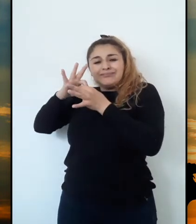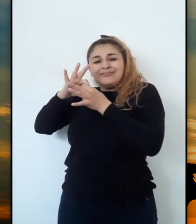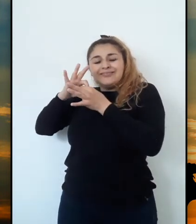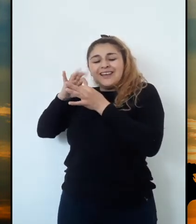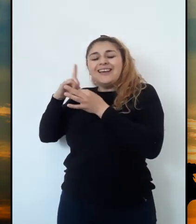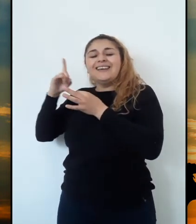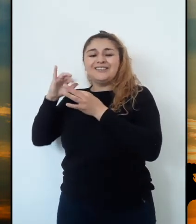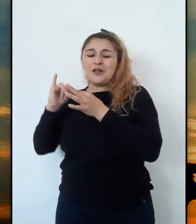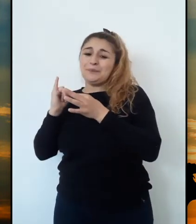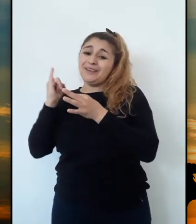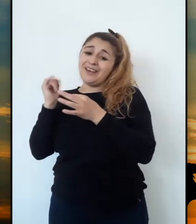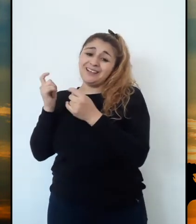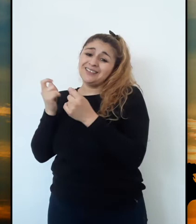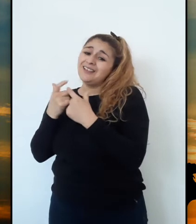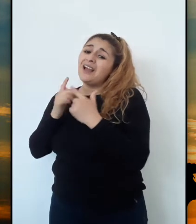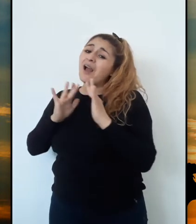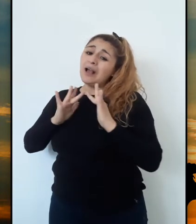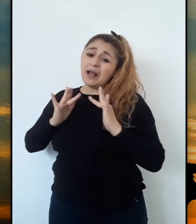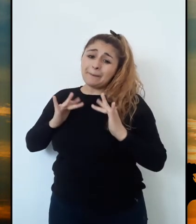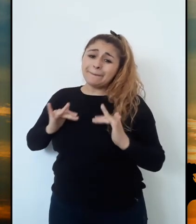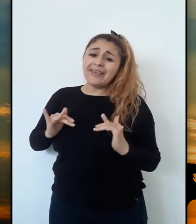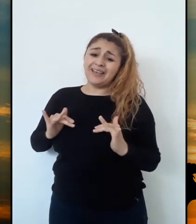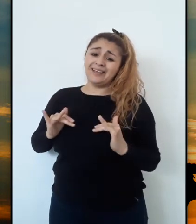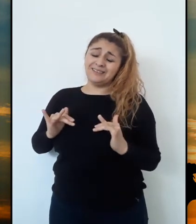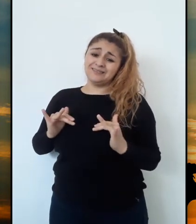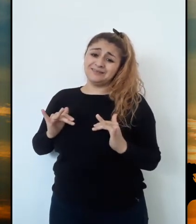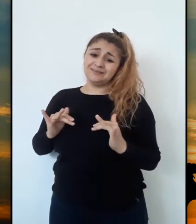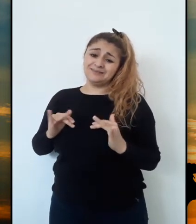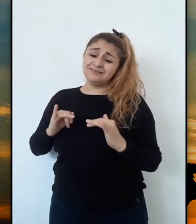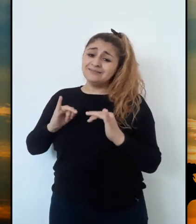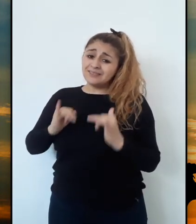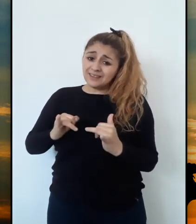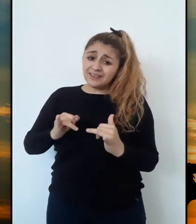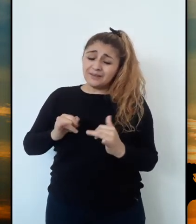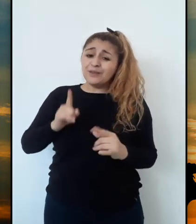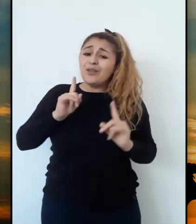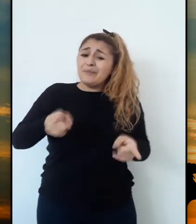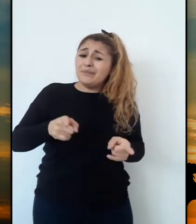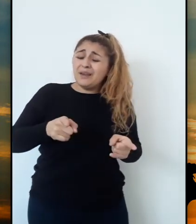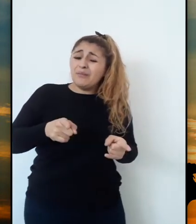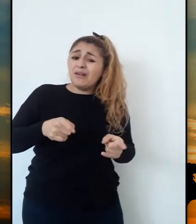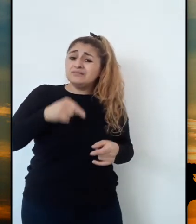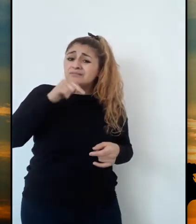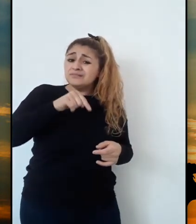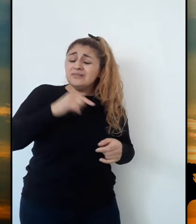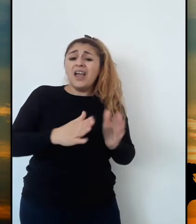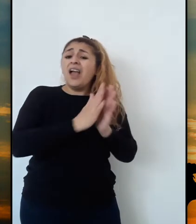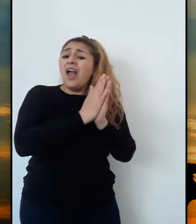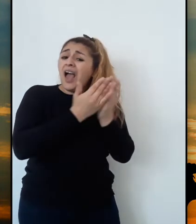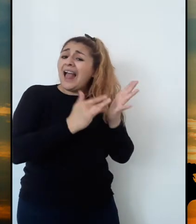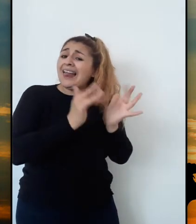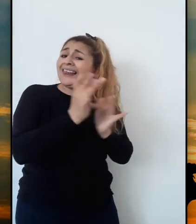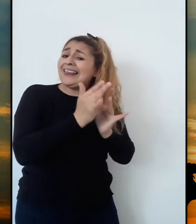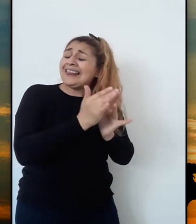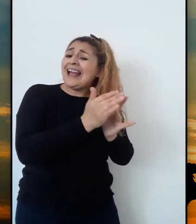la naturaleza. Qui préférera laisser son statut de prince? ¿Quién prefiere dejar su estatus